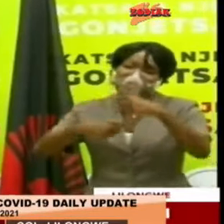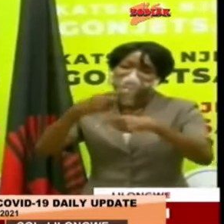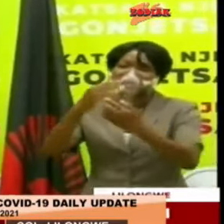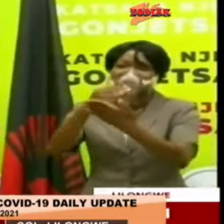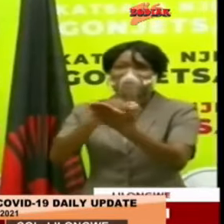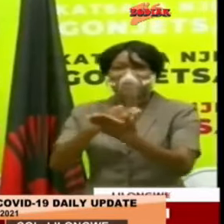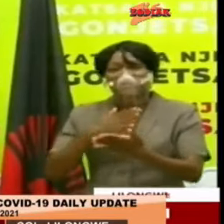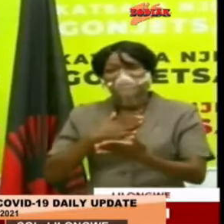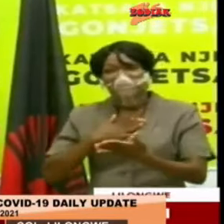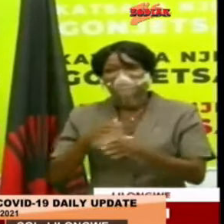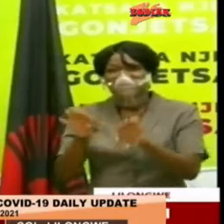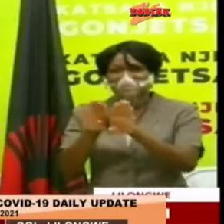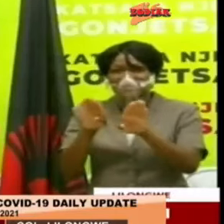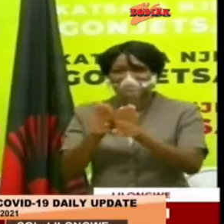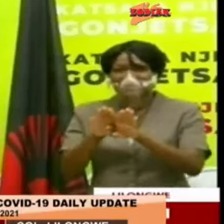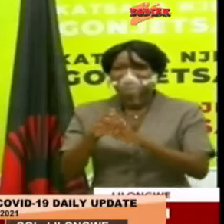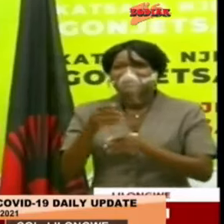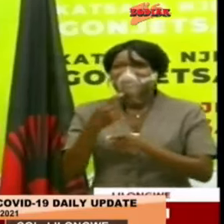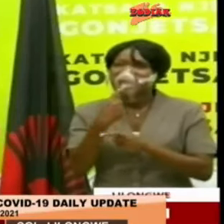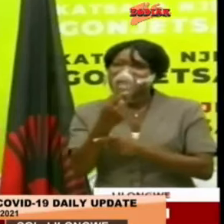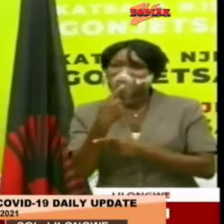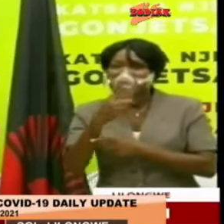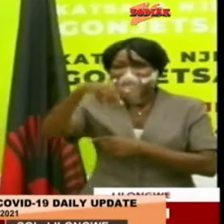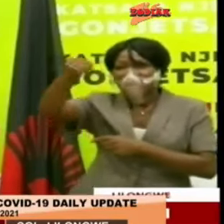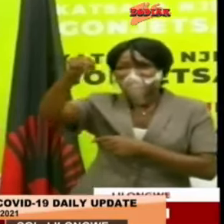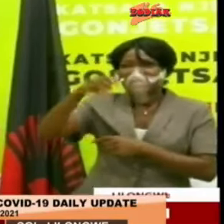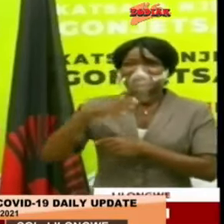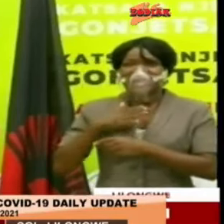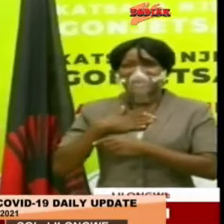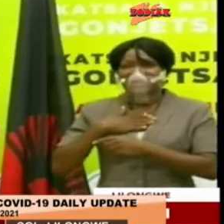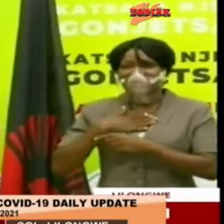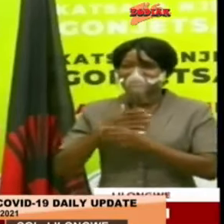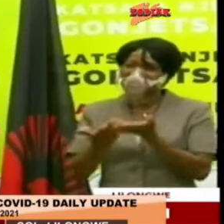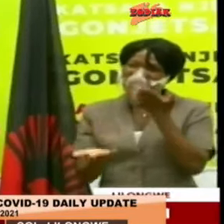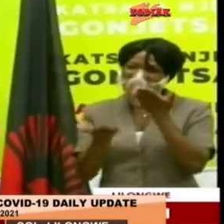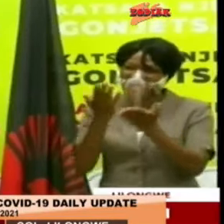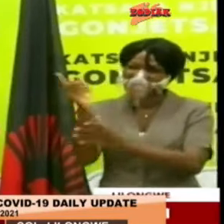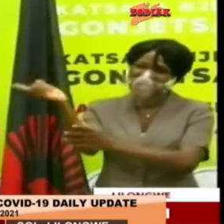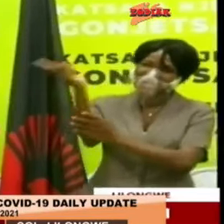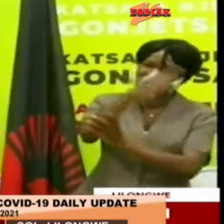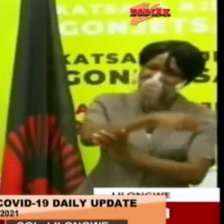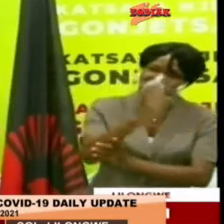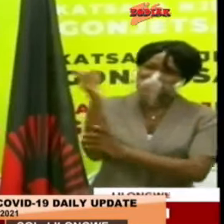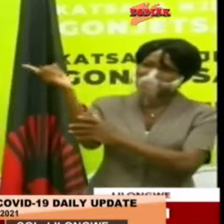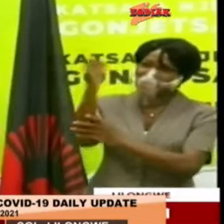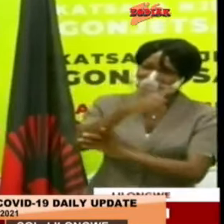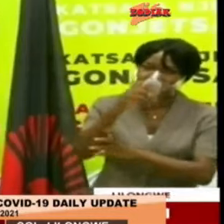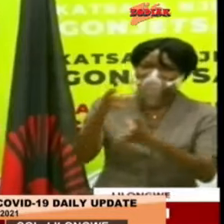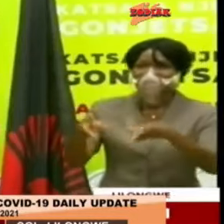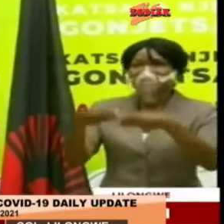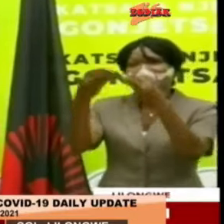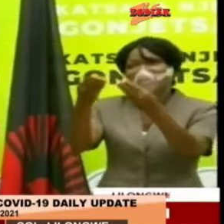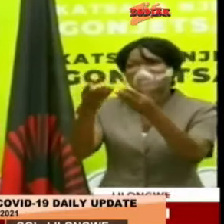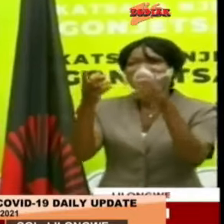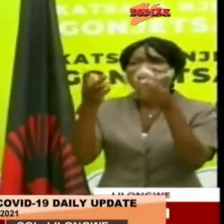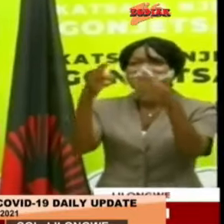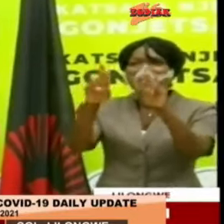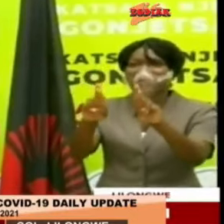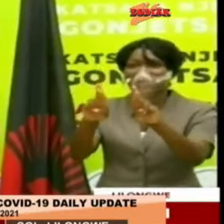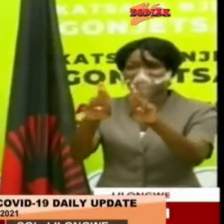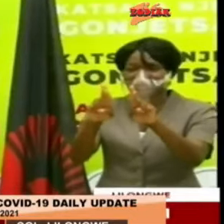kambira president athu Dr. Lazarus Chakwera kuti mwina tsiku ndi tsiku tizi kupatsani malipoti kuti